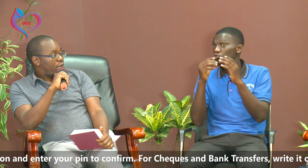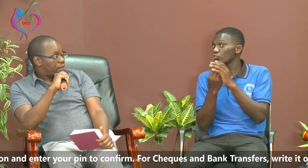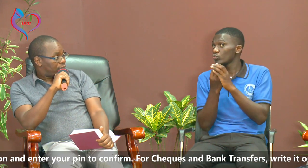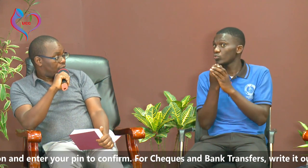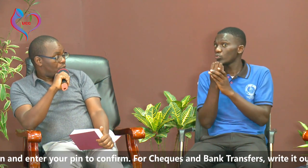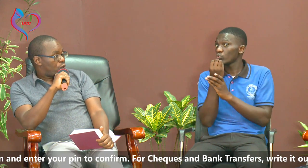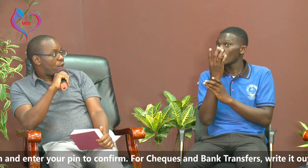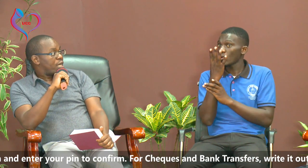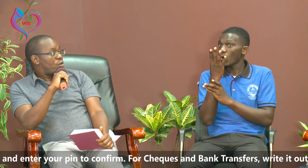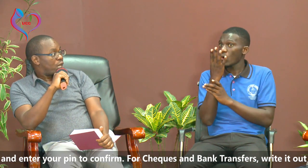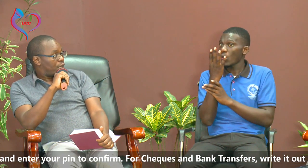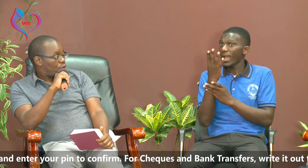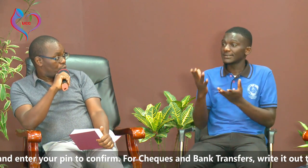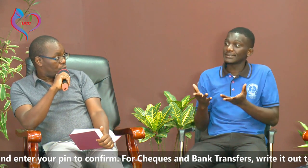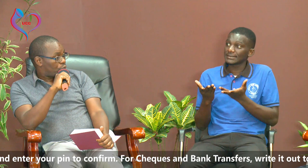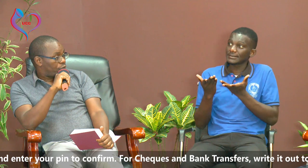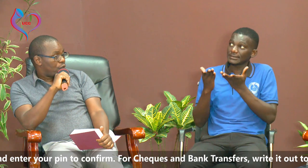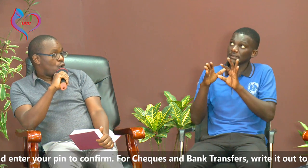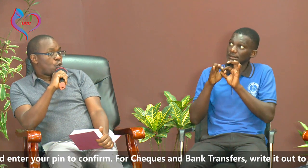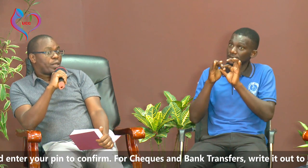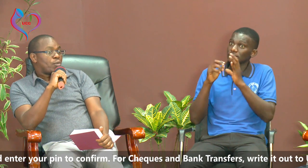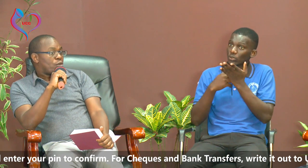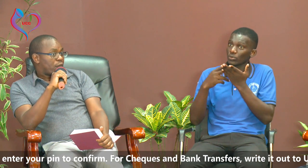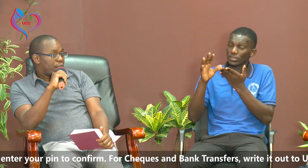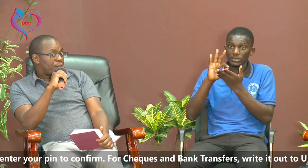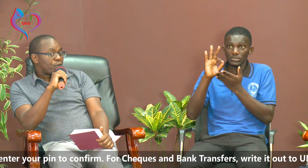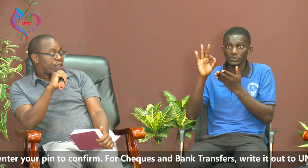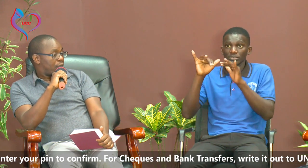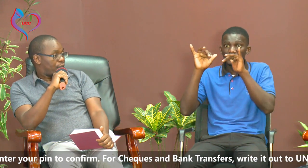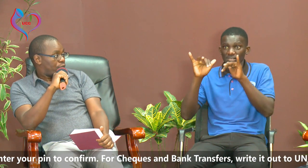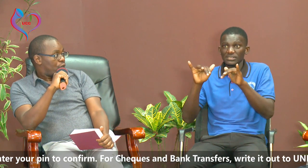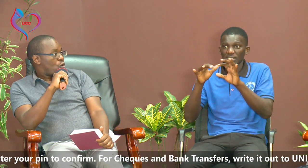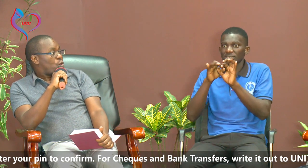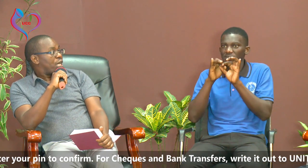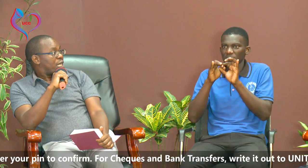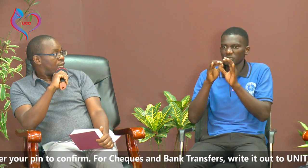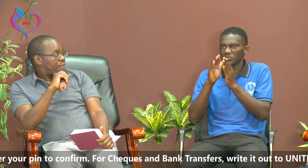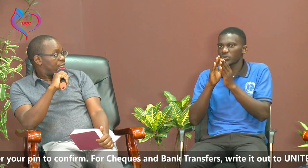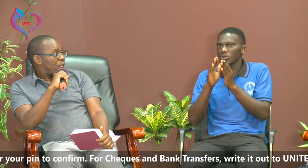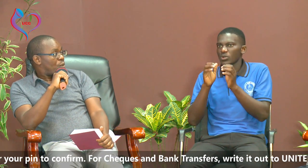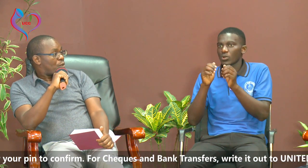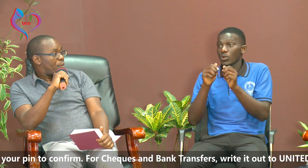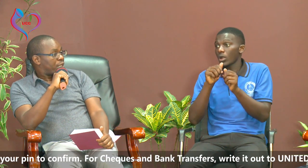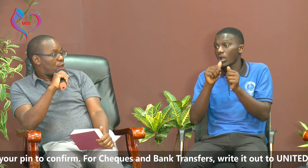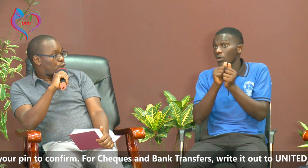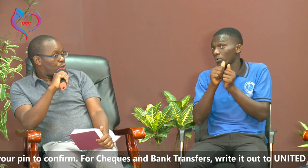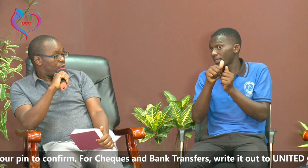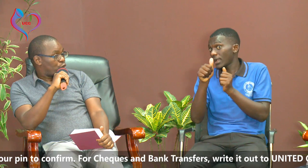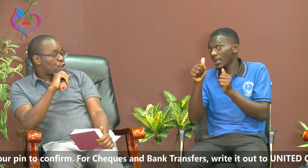okwewaere ekigambo okwewaere enkolagana yo nomoyo mutukuvu okubera mu nkolagana naba kristayo okugenda eri omukama ja kutumye eno